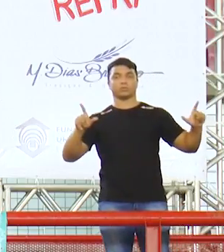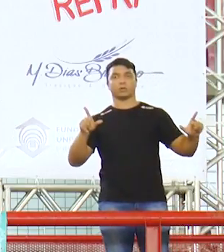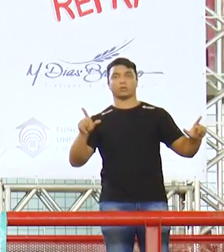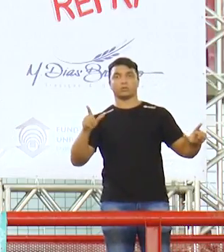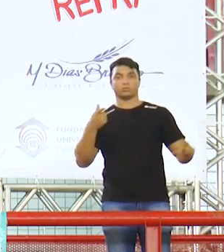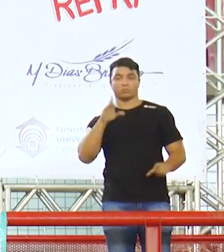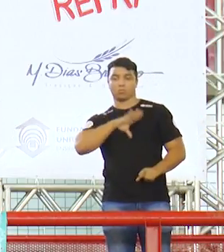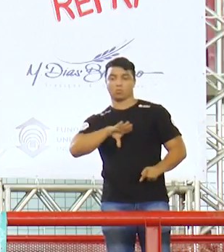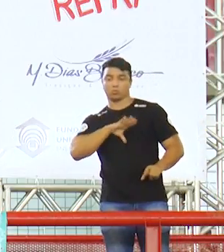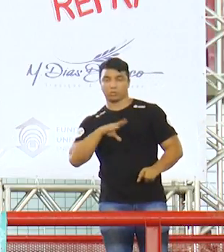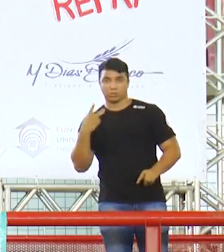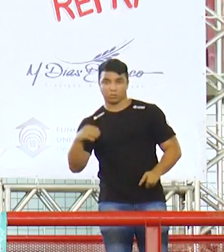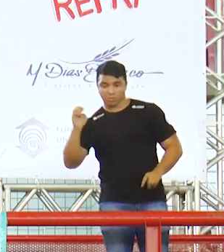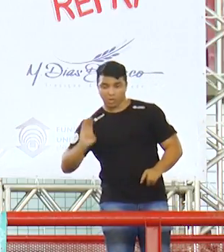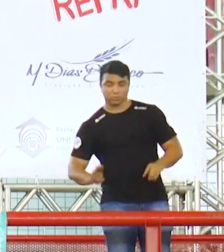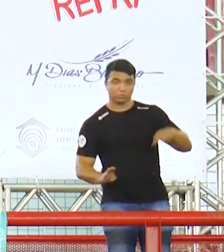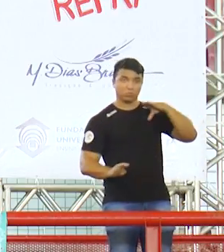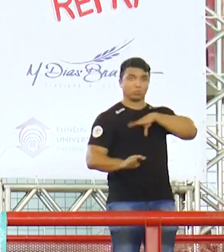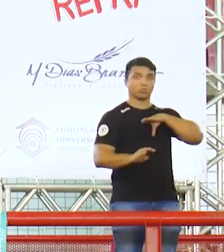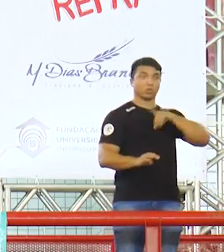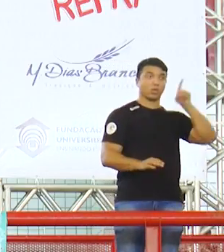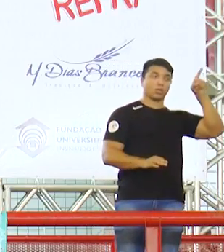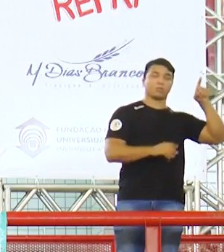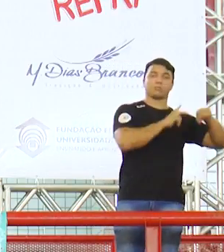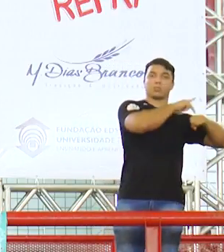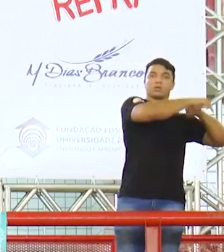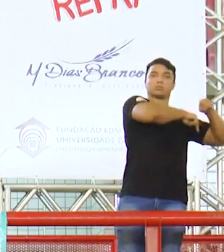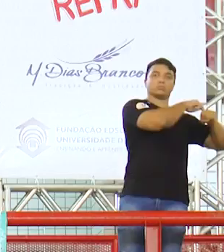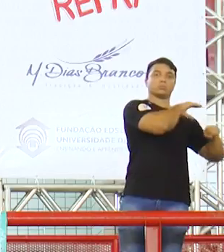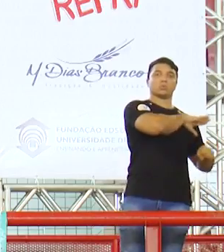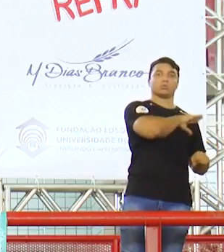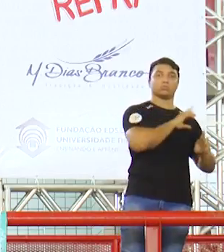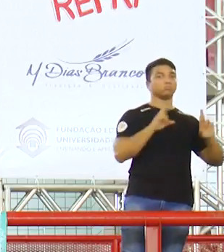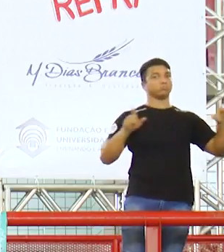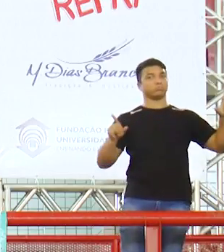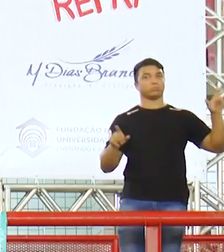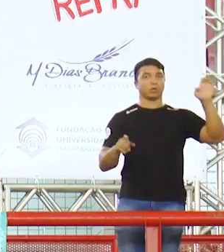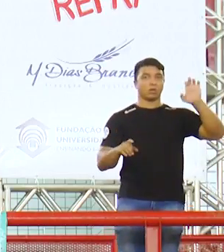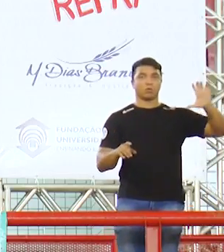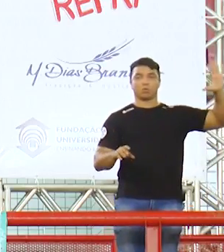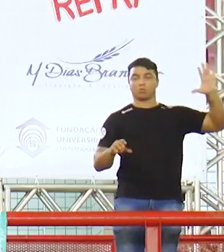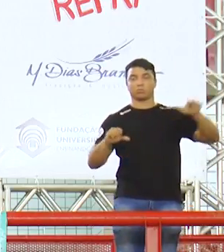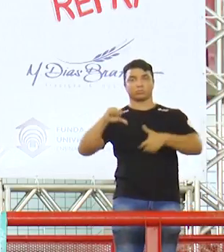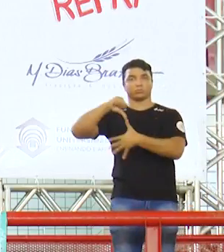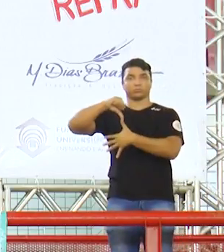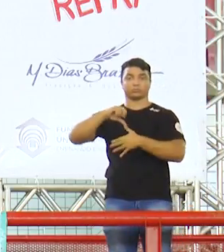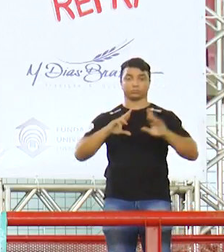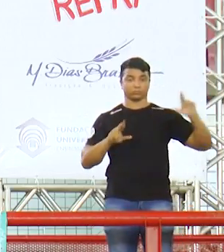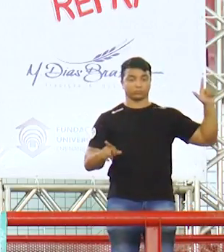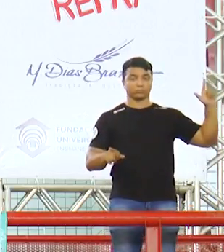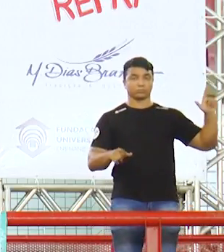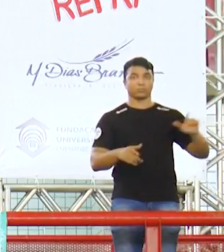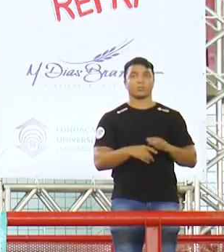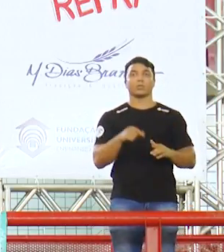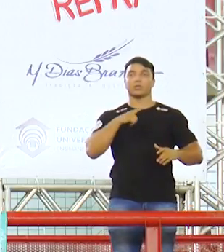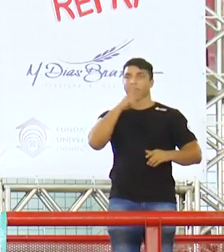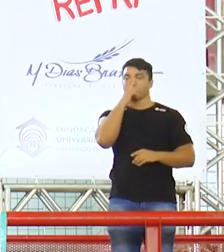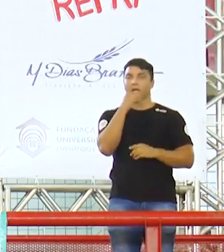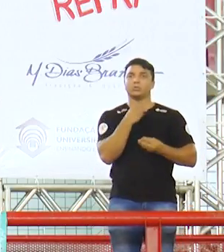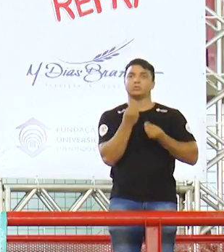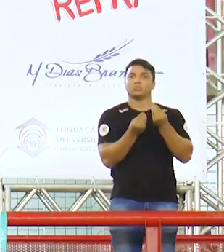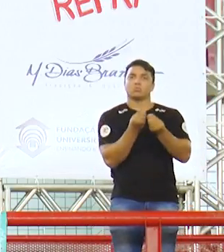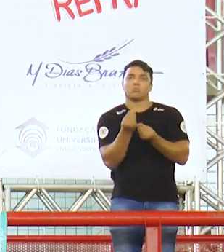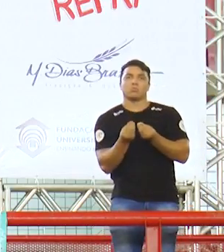diferente. Aqui você está passando pelas vias onde tem algum tipo ali de reforma